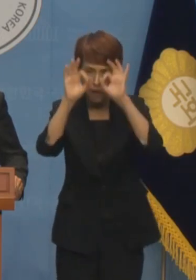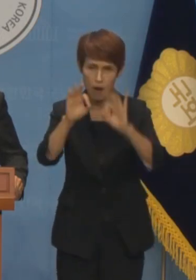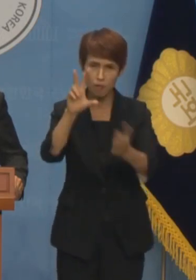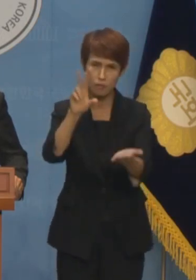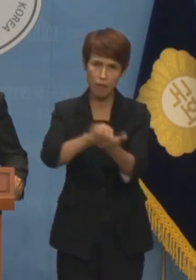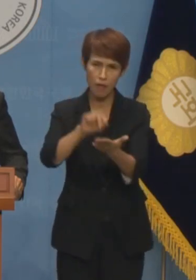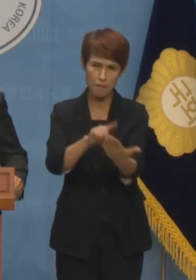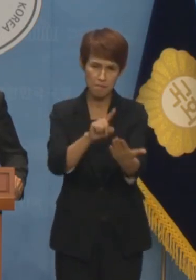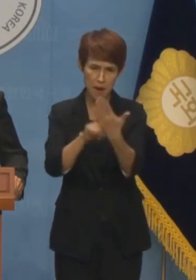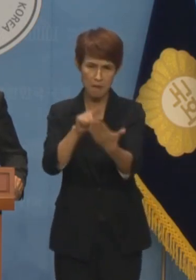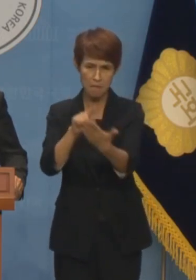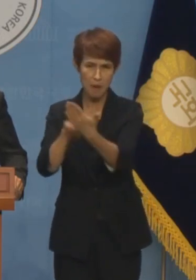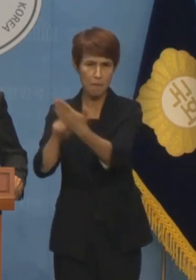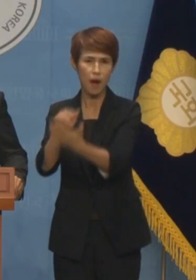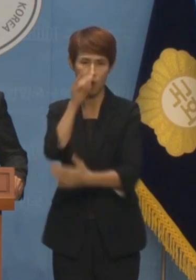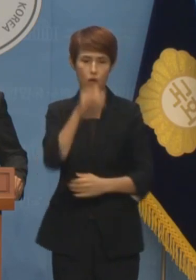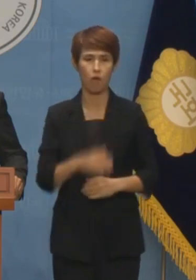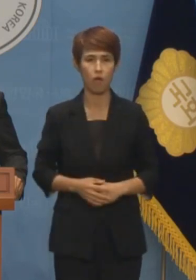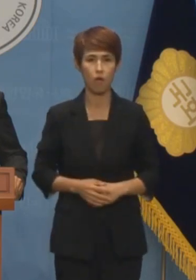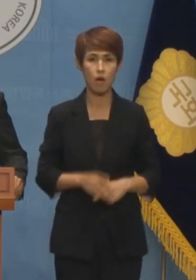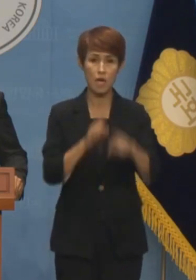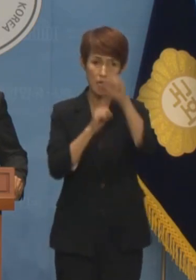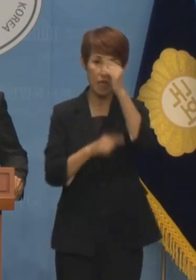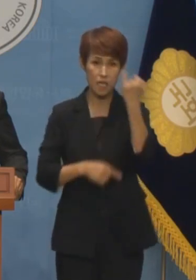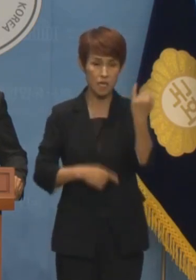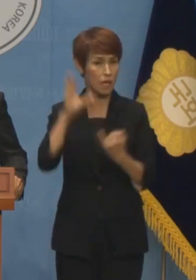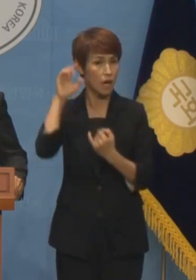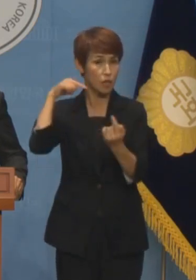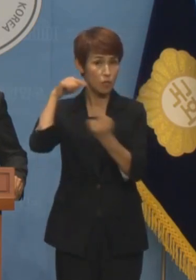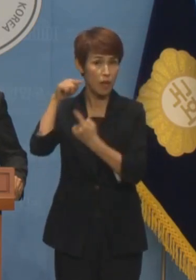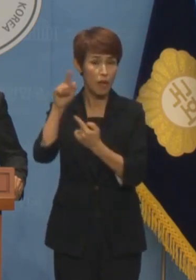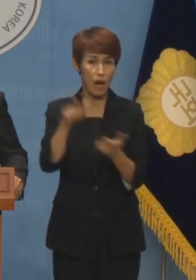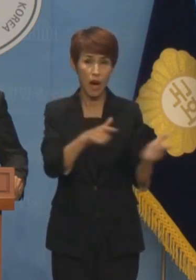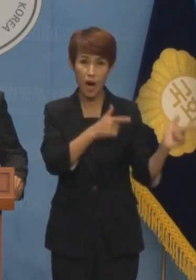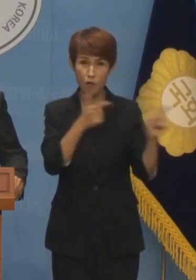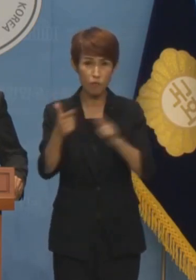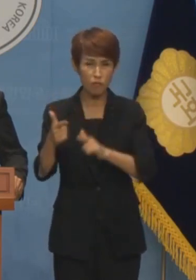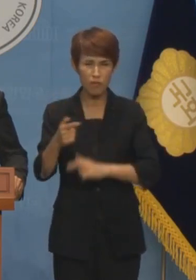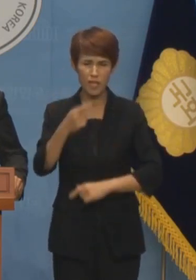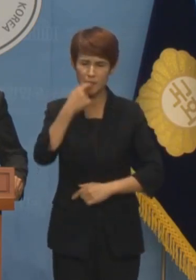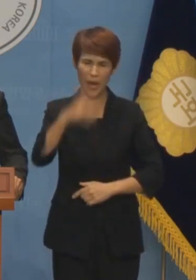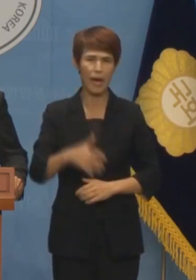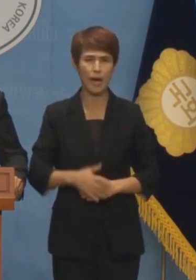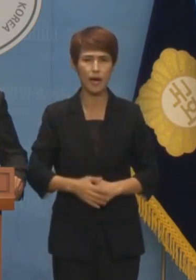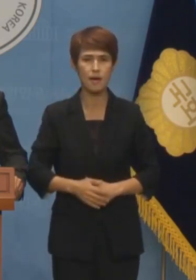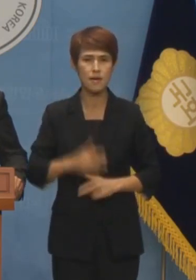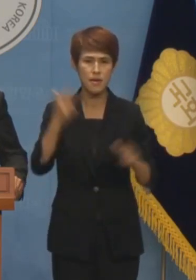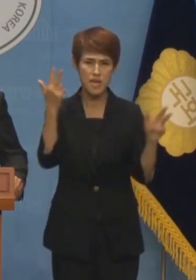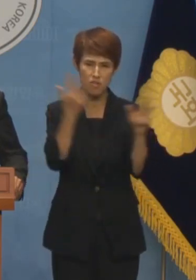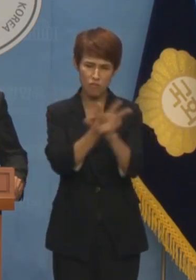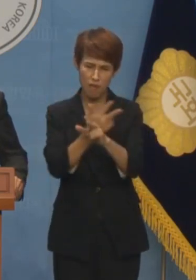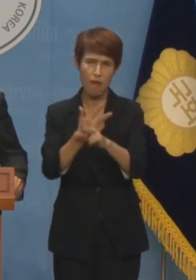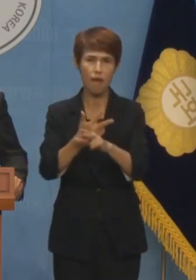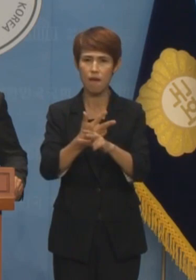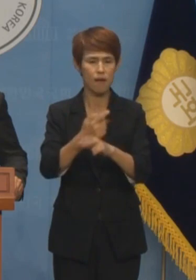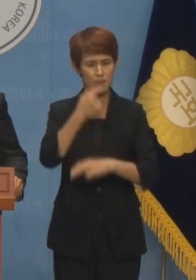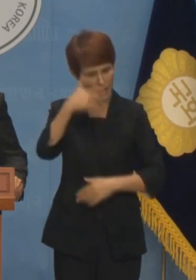있습니다. 이진숙 후보자의 청문회는 하루가 아니라 일주일을 해도 모자른